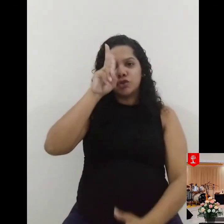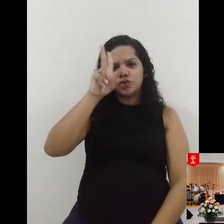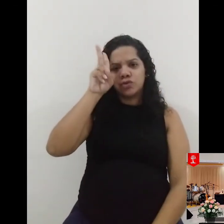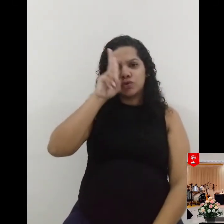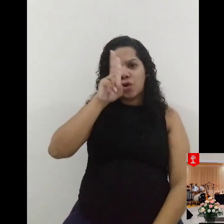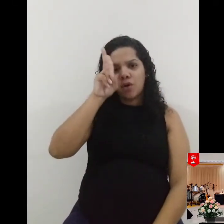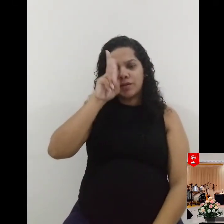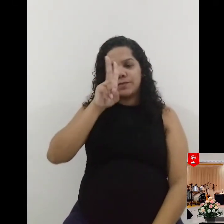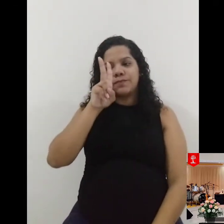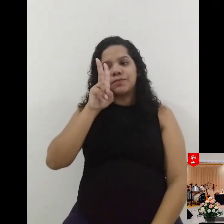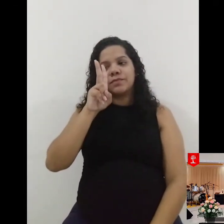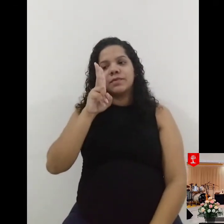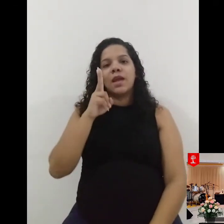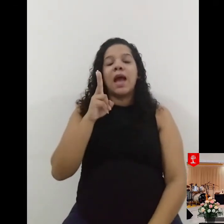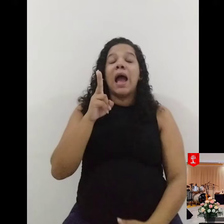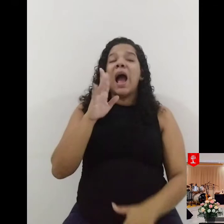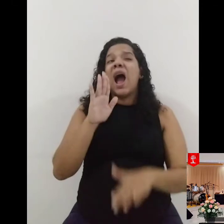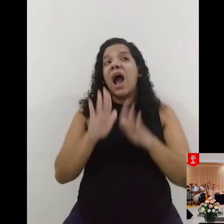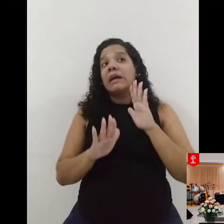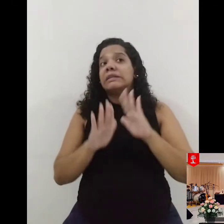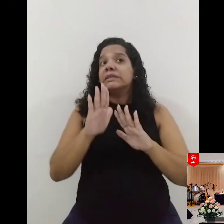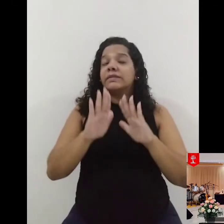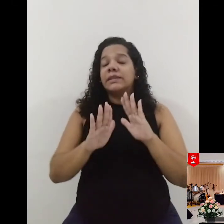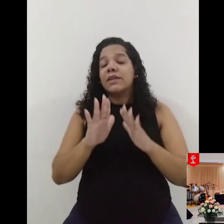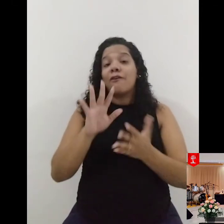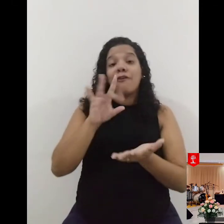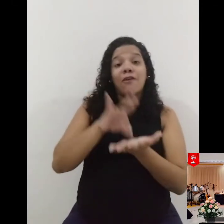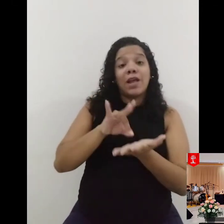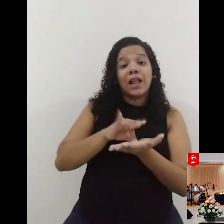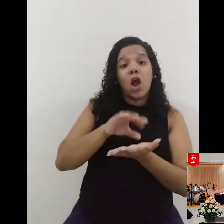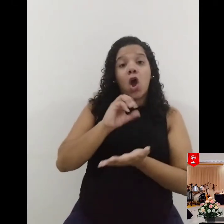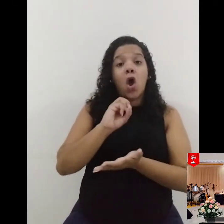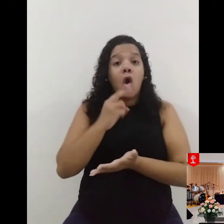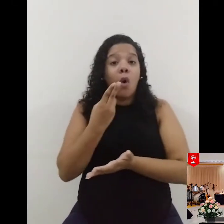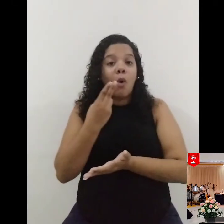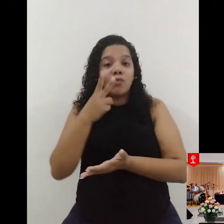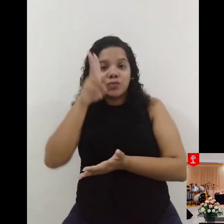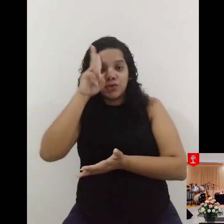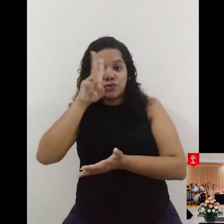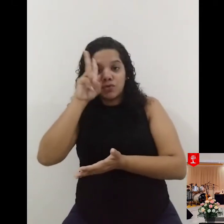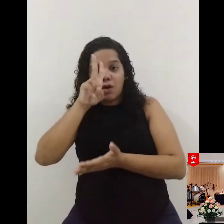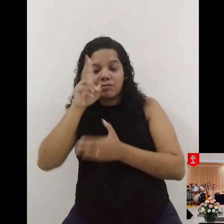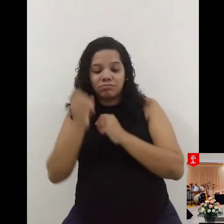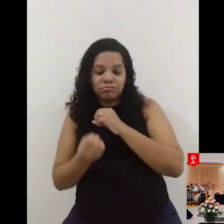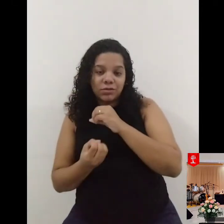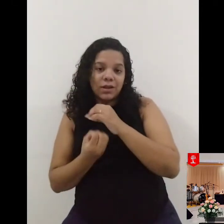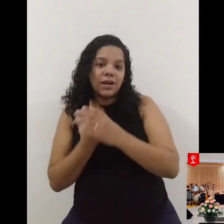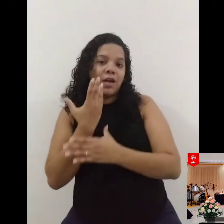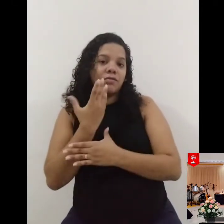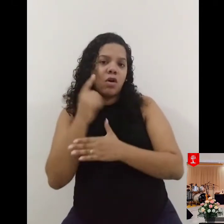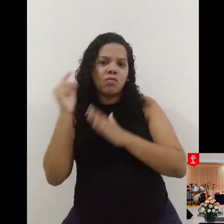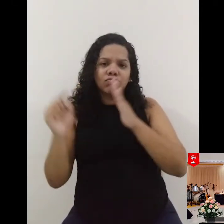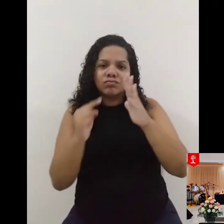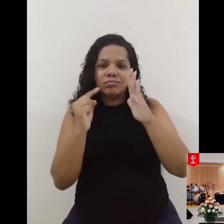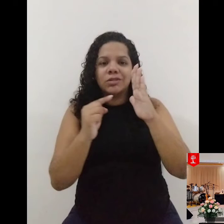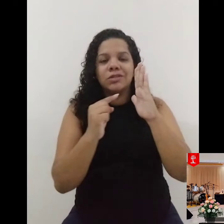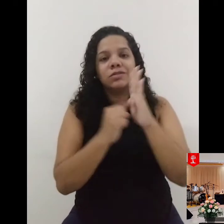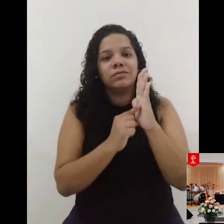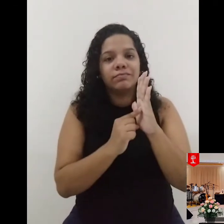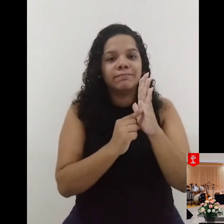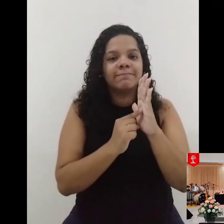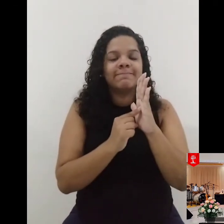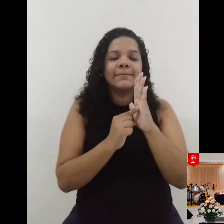Havia uma verdade a ser dita, e para ilustrar essa verdade, tornar mais compreensiva, os